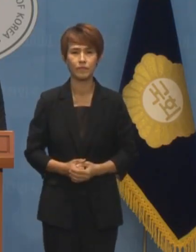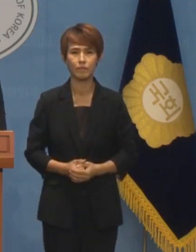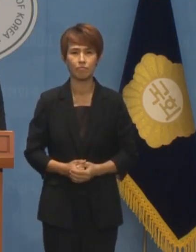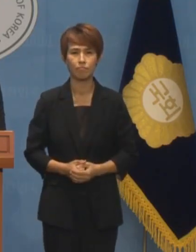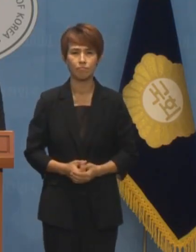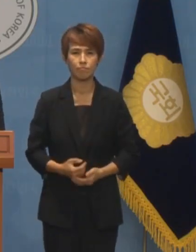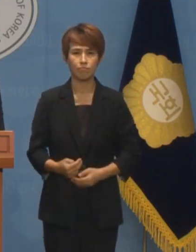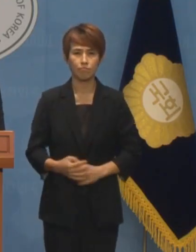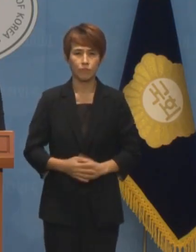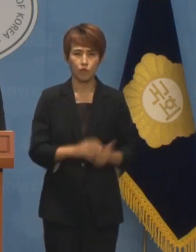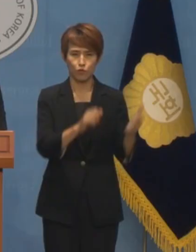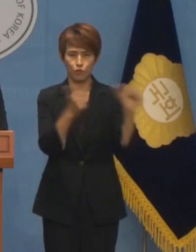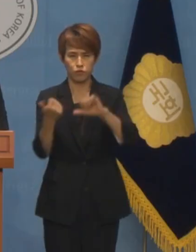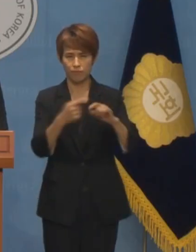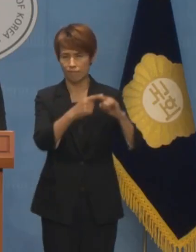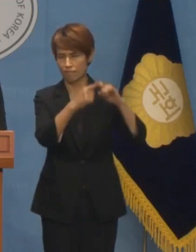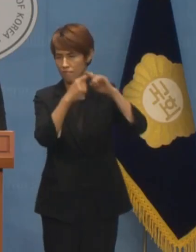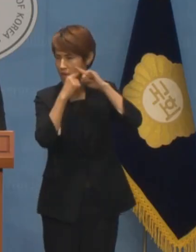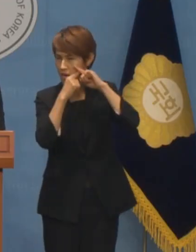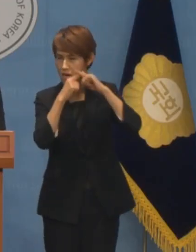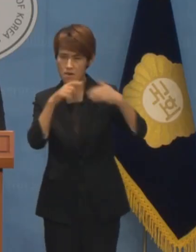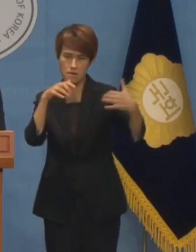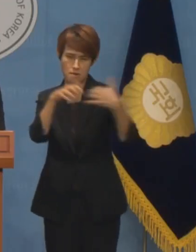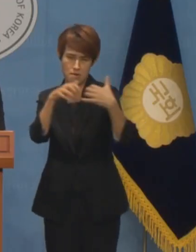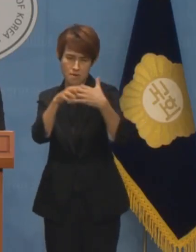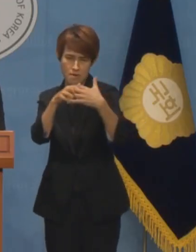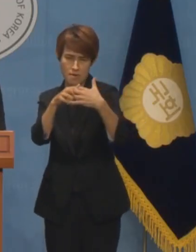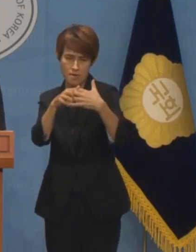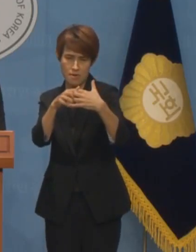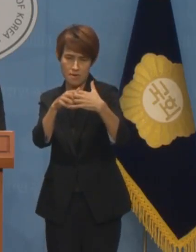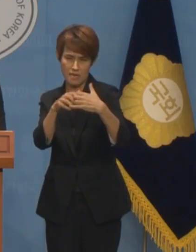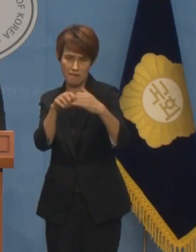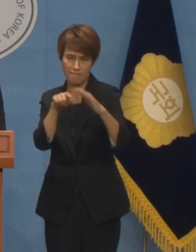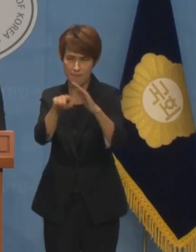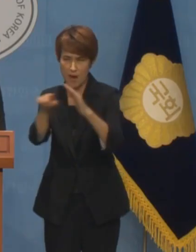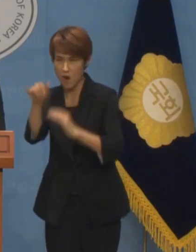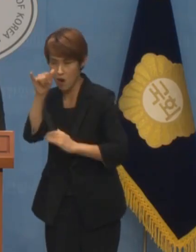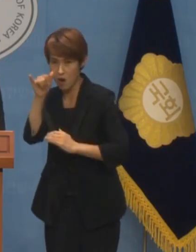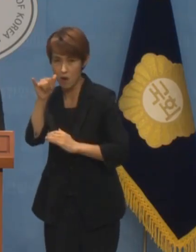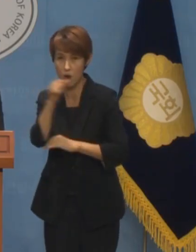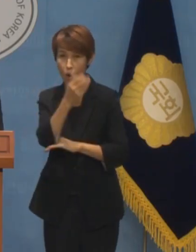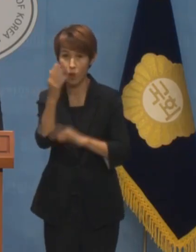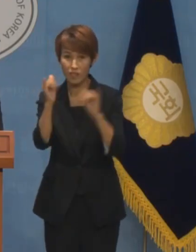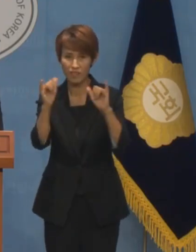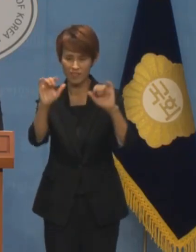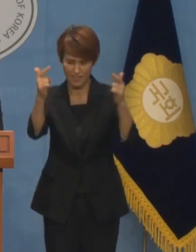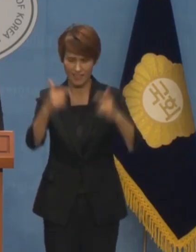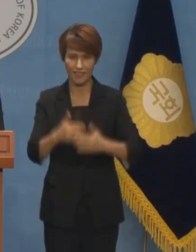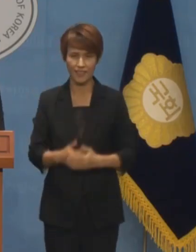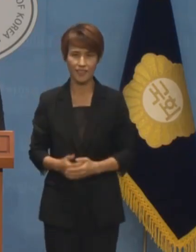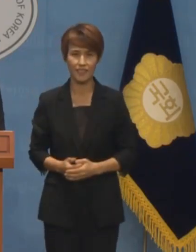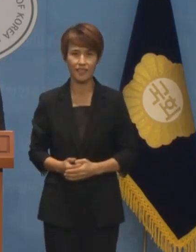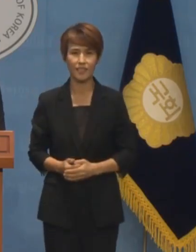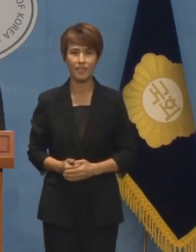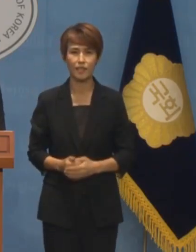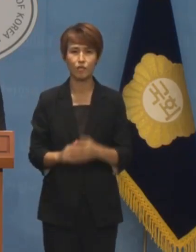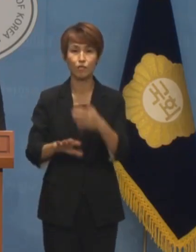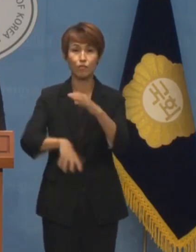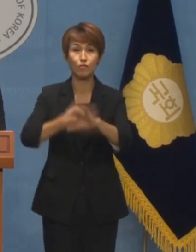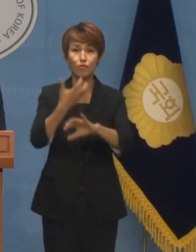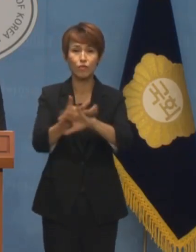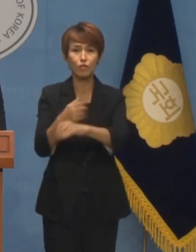목숨 걸고 전장 누비고 있는 언론인이 아니라 이진숙은 직접 총을 든